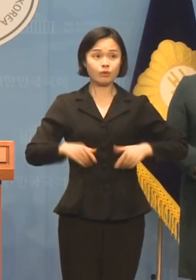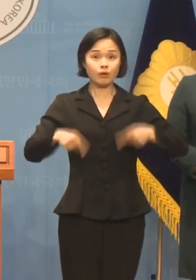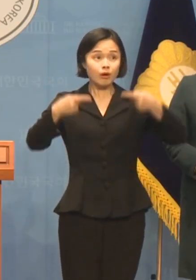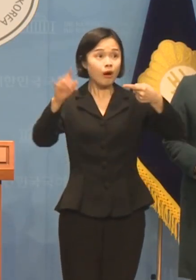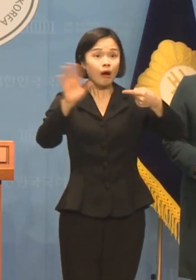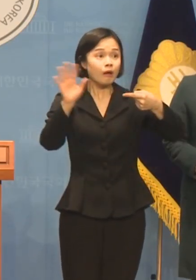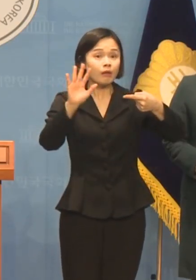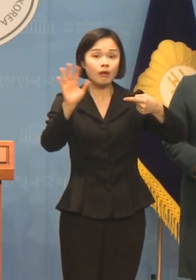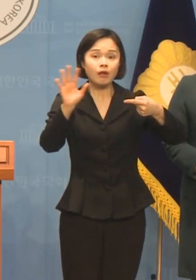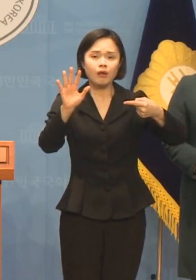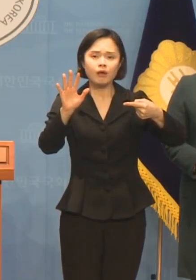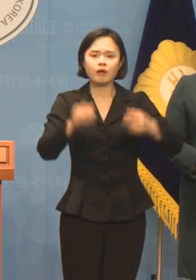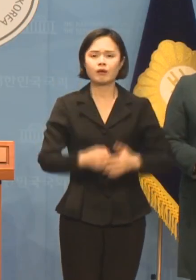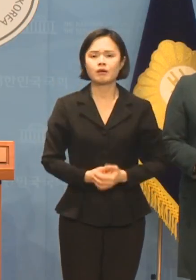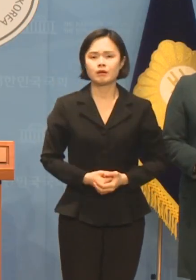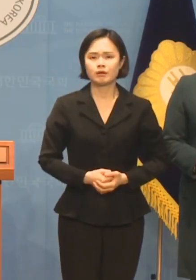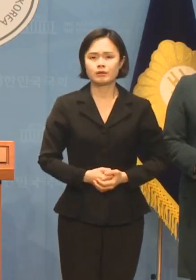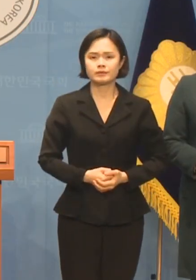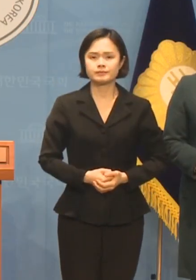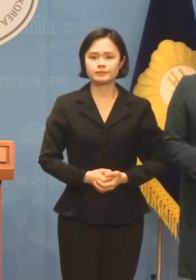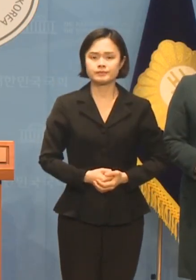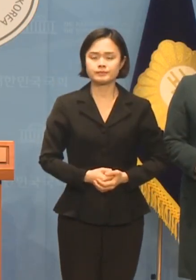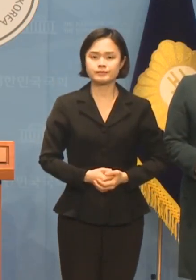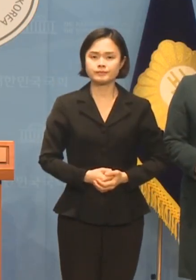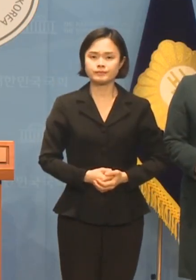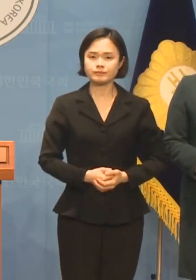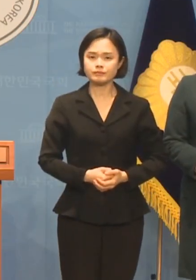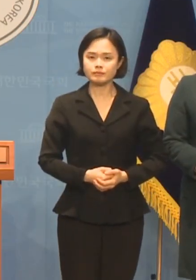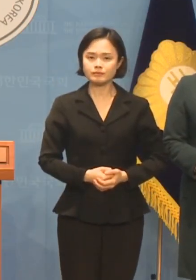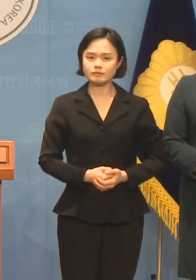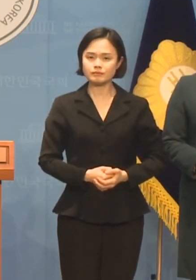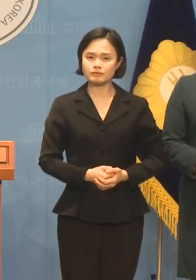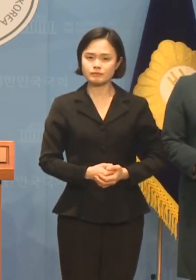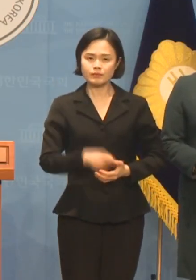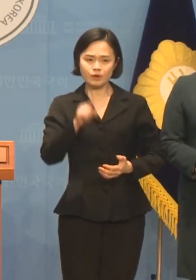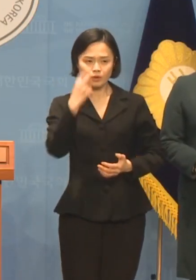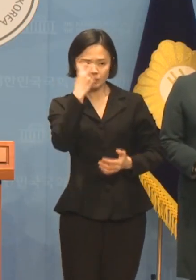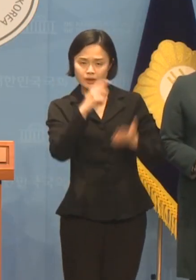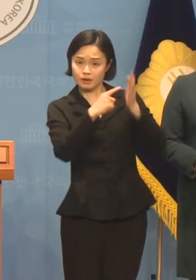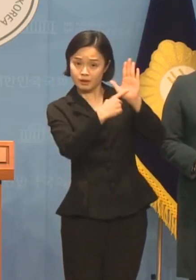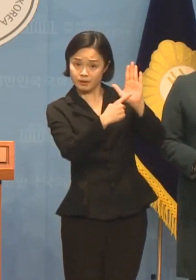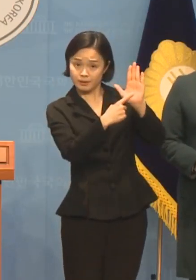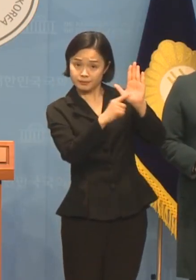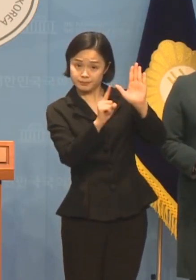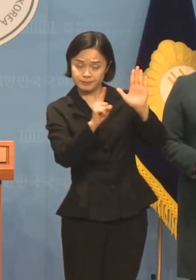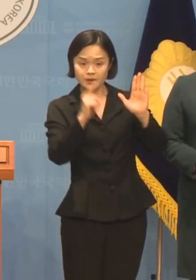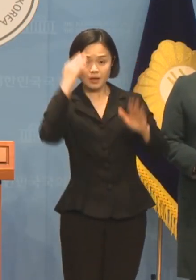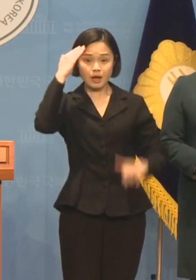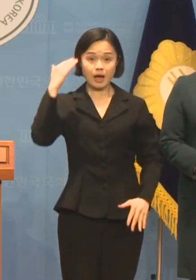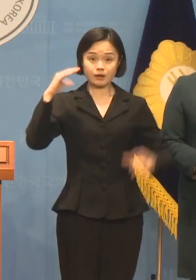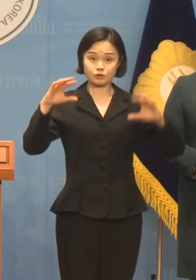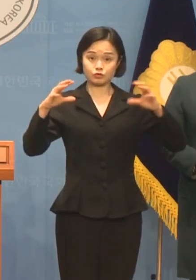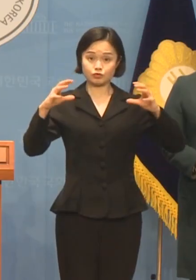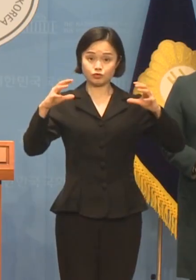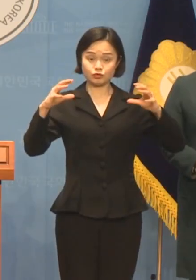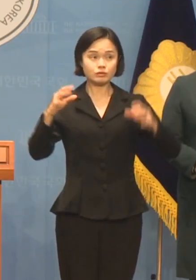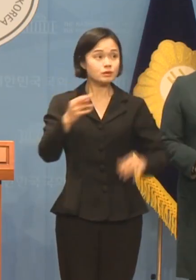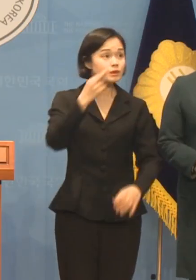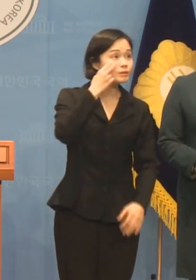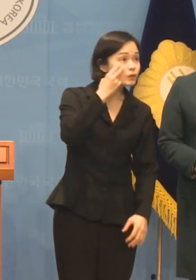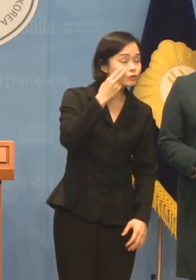보스턴 컨설팅 그룹이 발표한 리포트에 의하면 대한민국은 미국, 중국에 비해서 투자와 연구개발